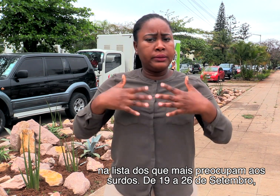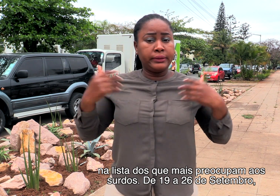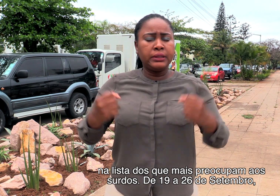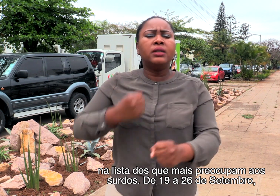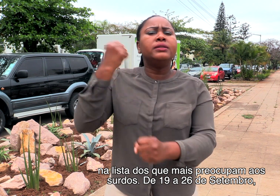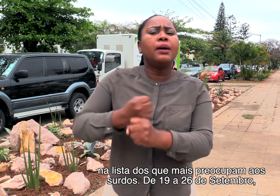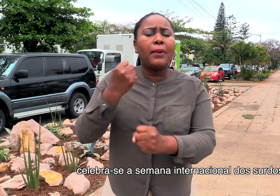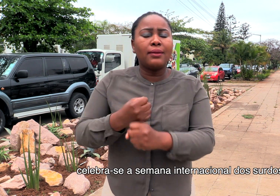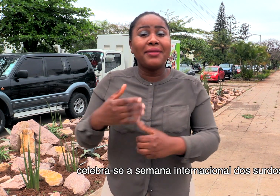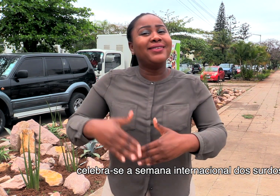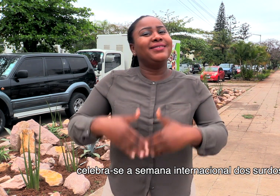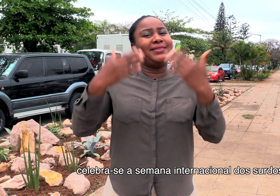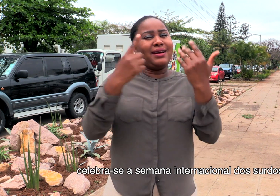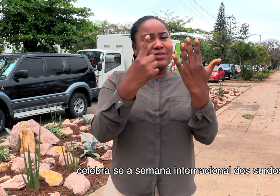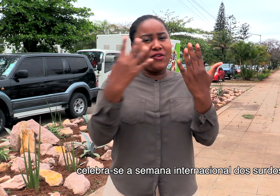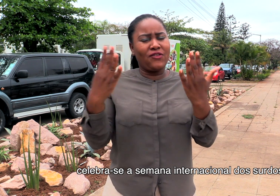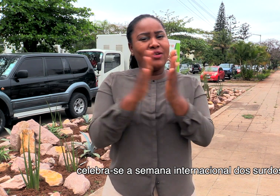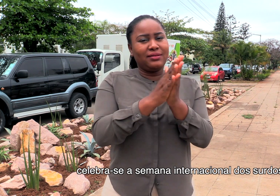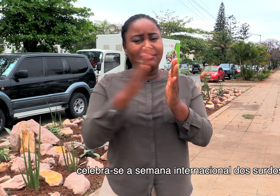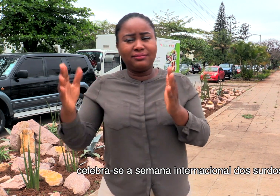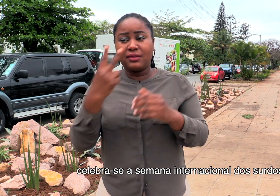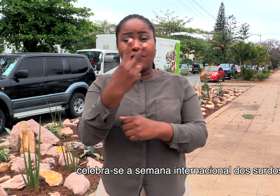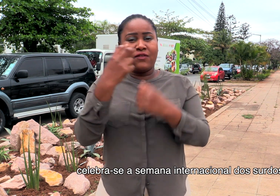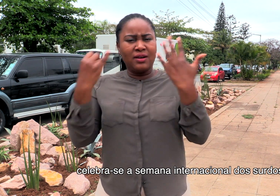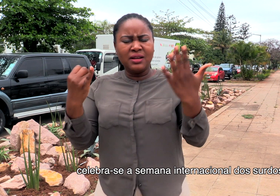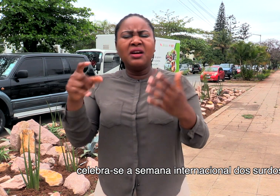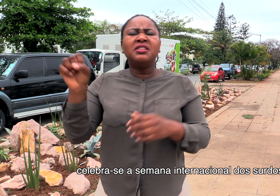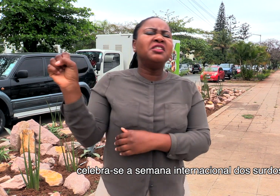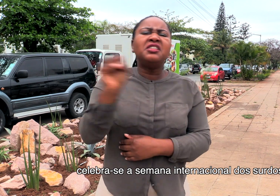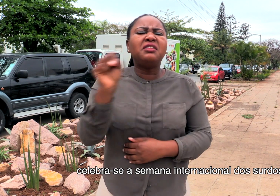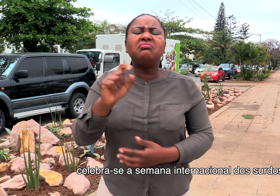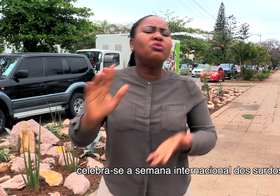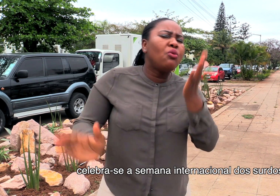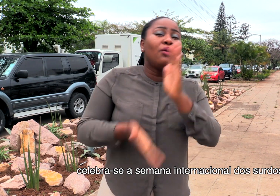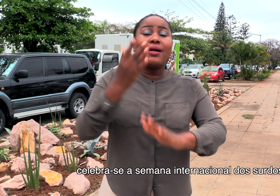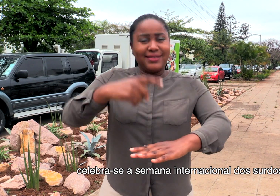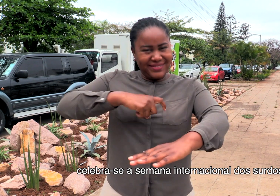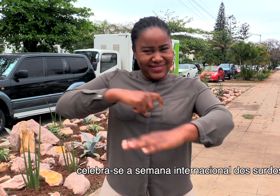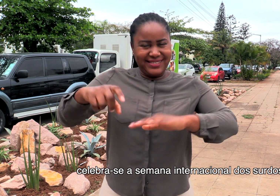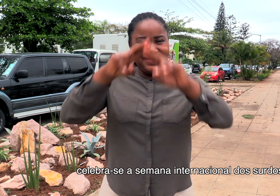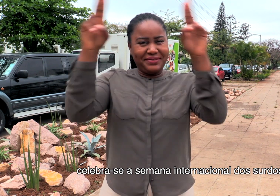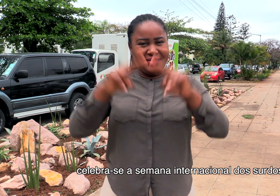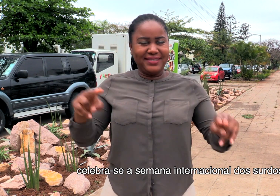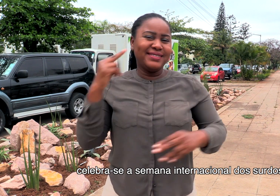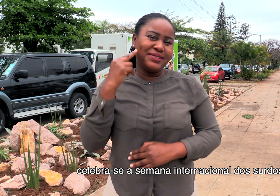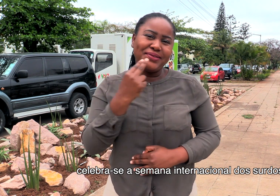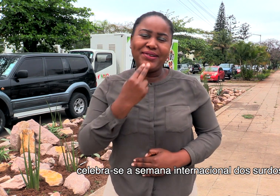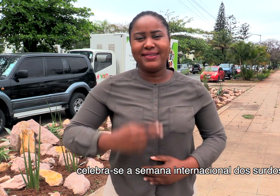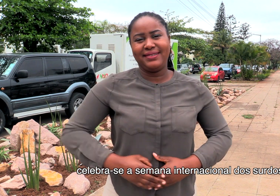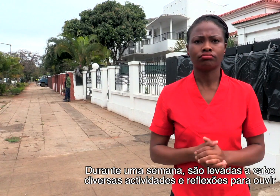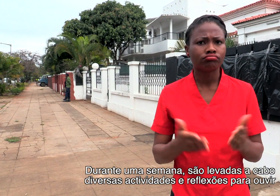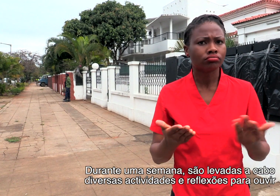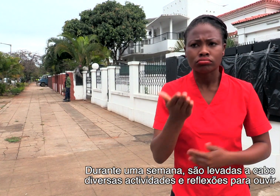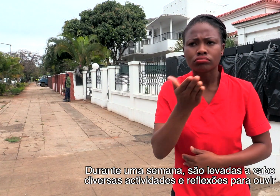De 19 a 26 de setembro, celebra-se a Semana Internacional dos Surdos. Durante uma semana, são